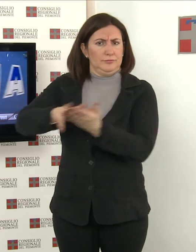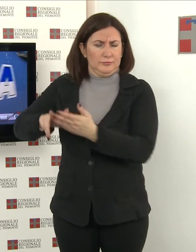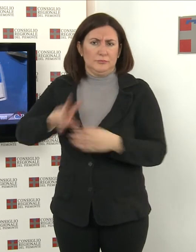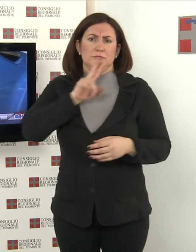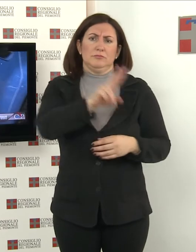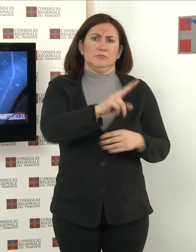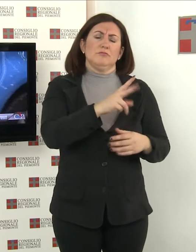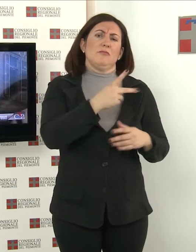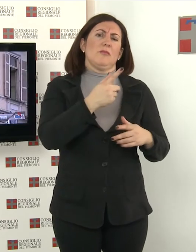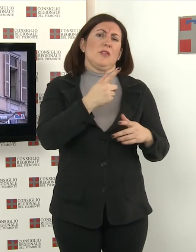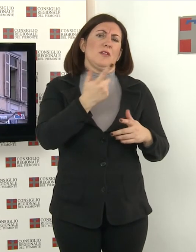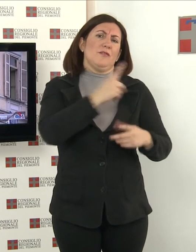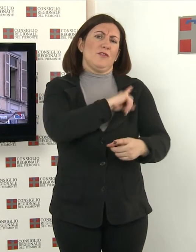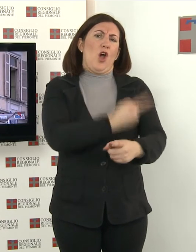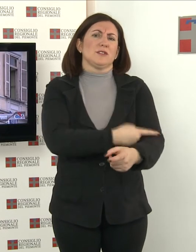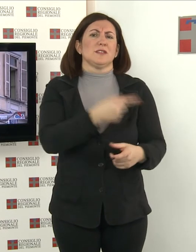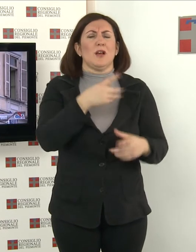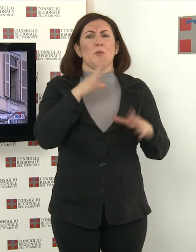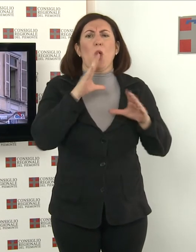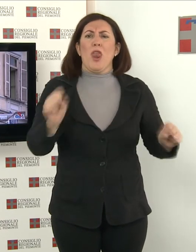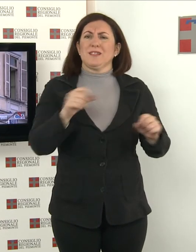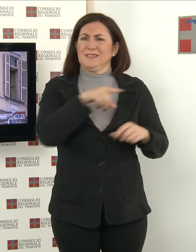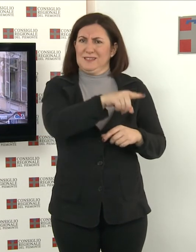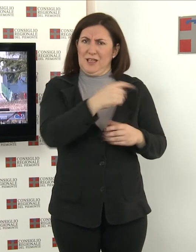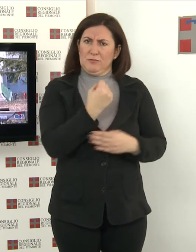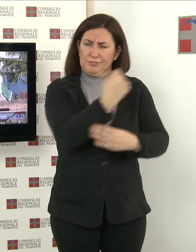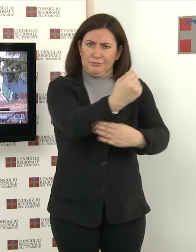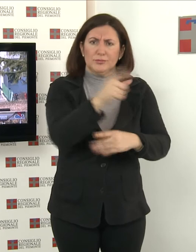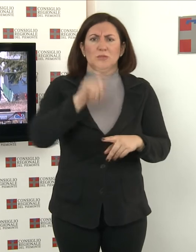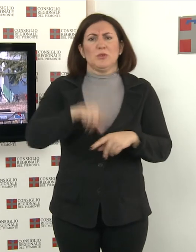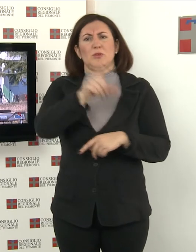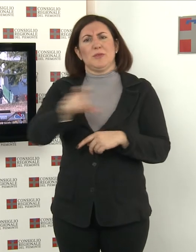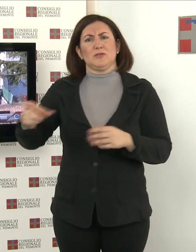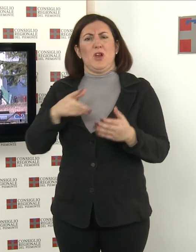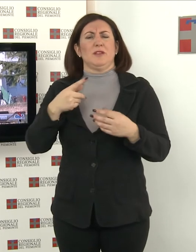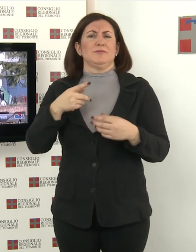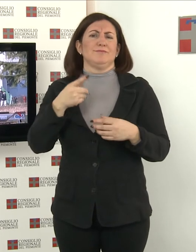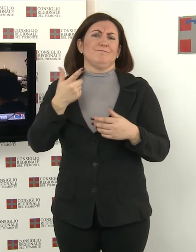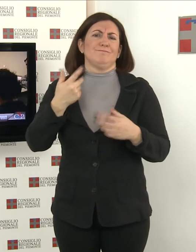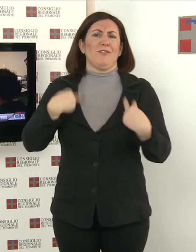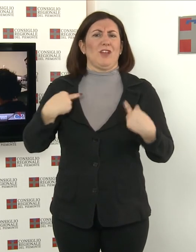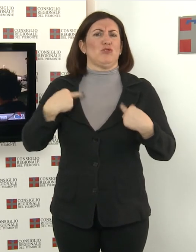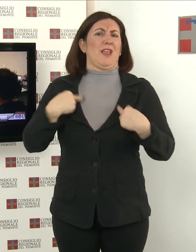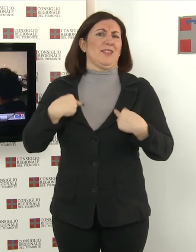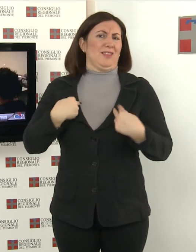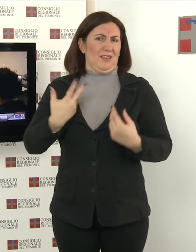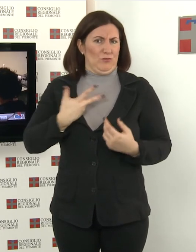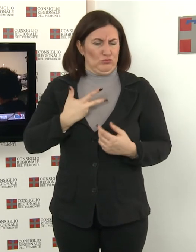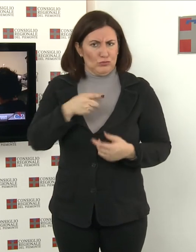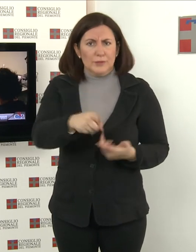forze di polizia e sostegno delle persone in stato vegetativo per l'abilitazione della laurea magistrale per il concorso per insegnanti